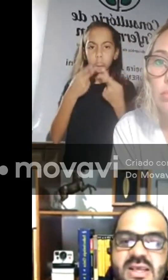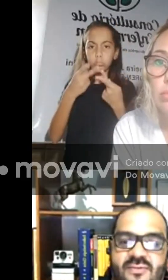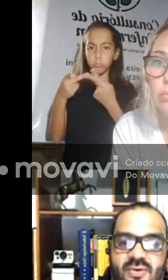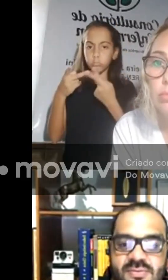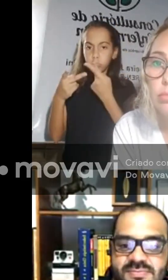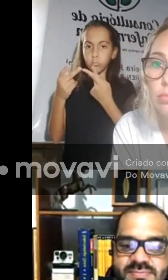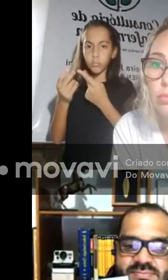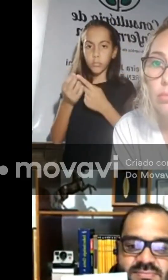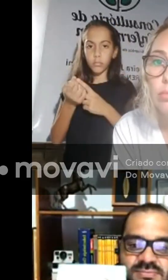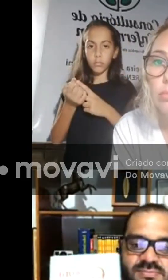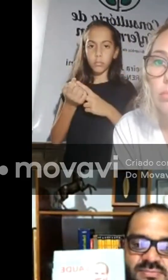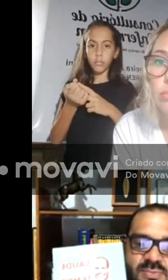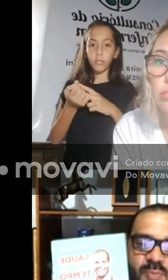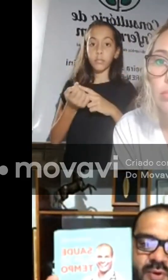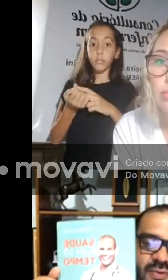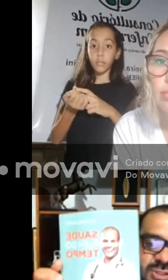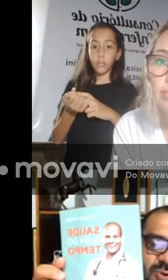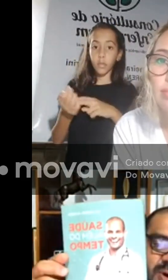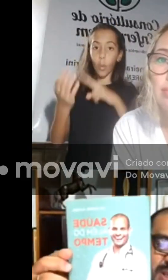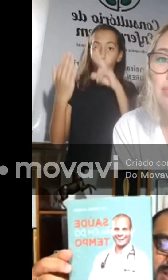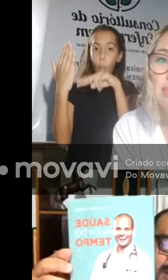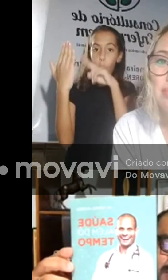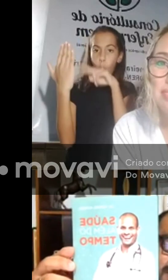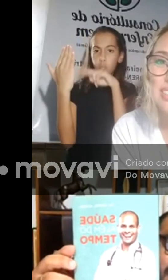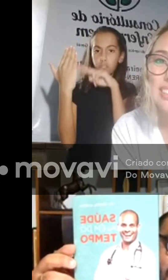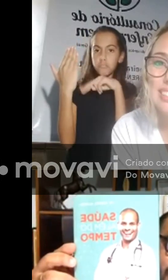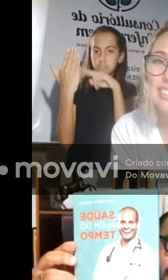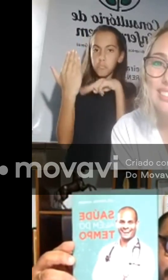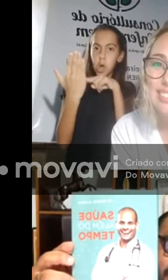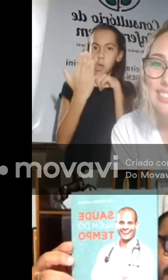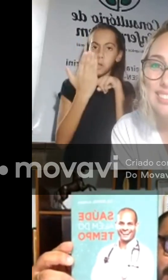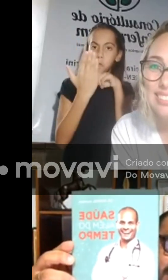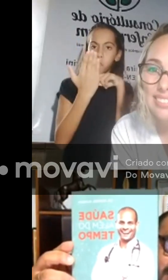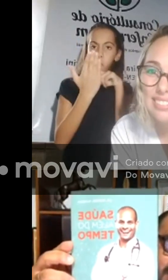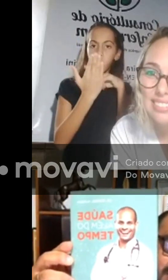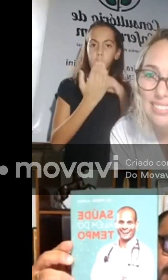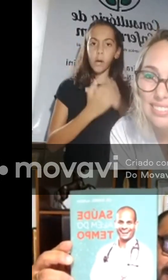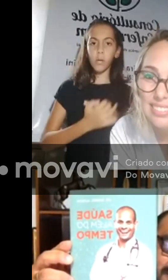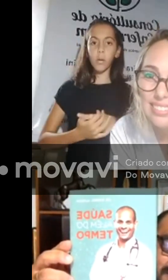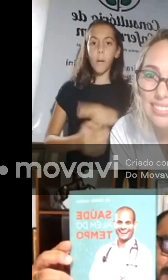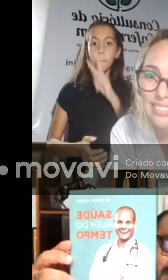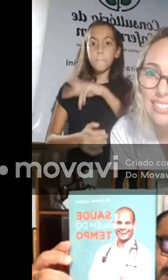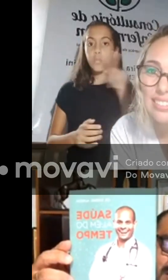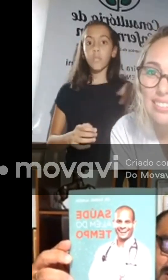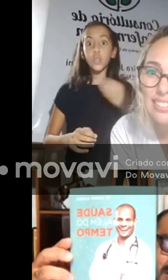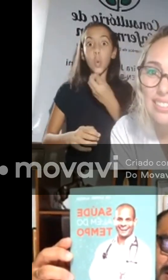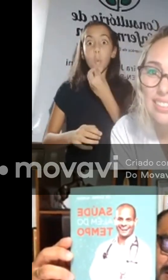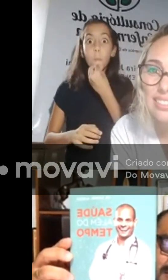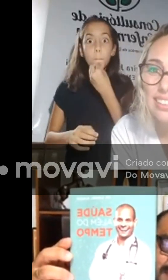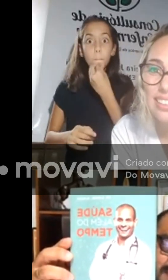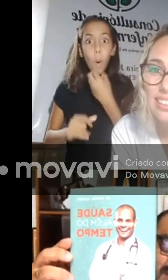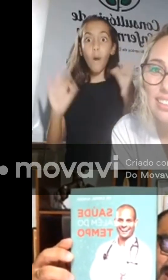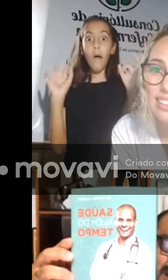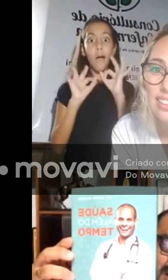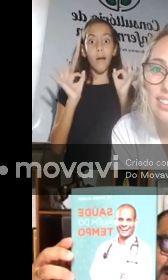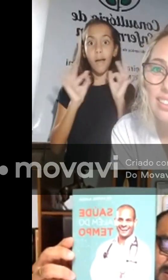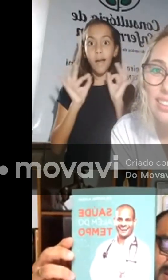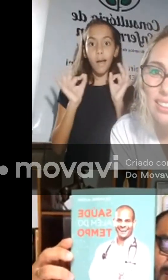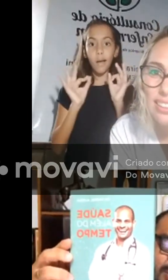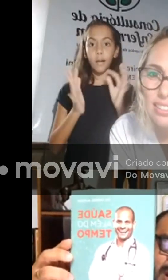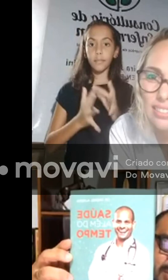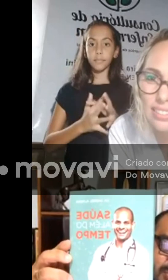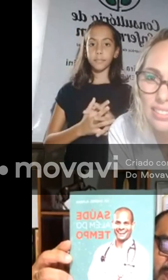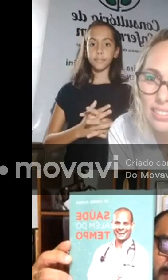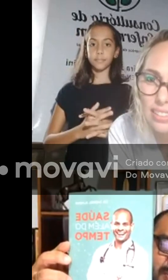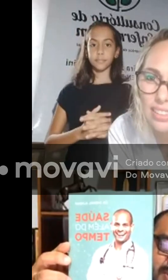esse livro, um professor aqui, muito bom, né? Sim.